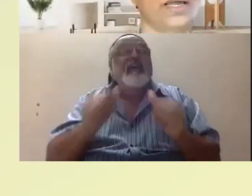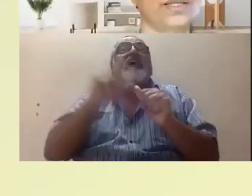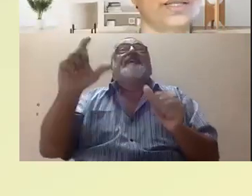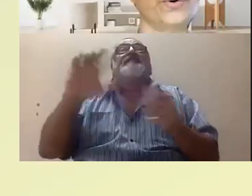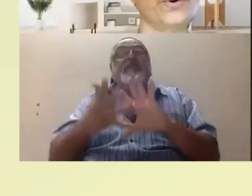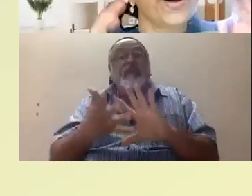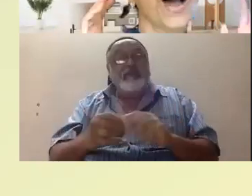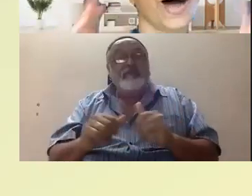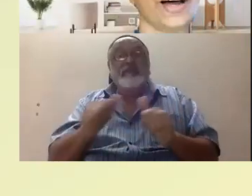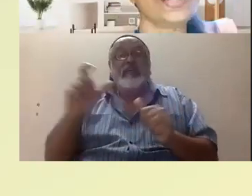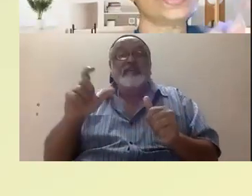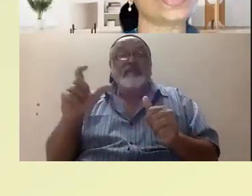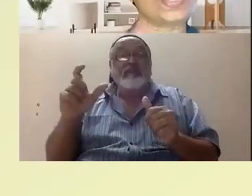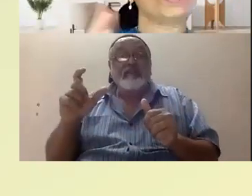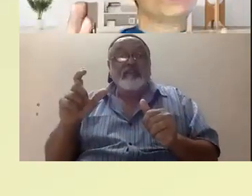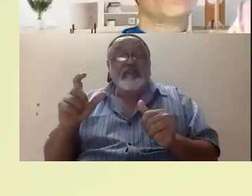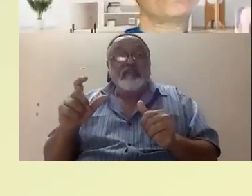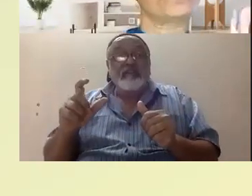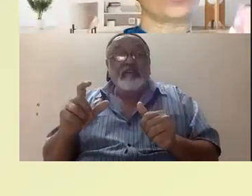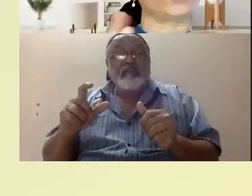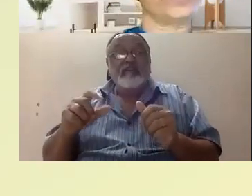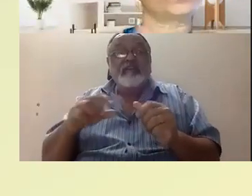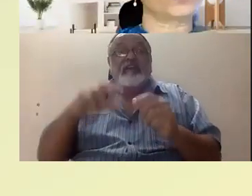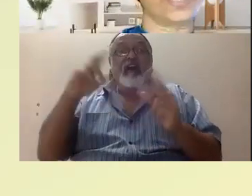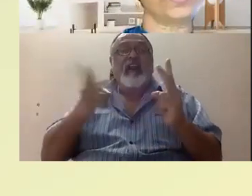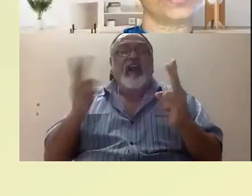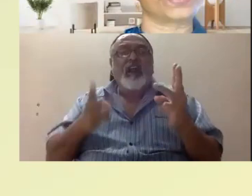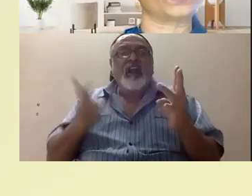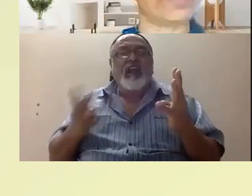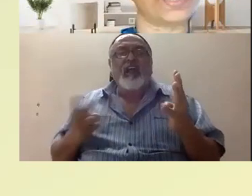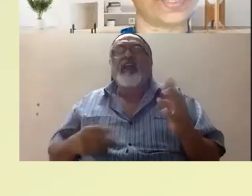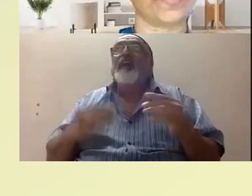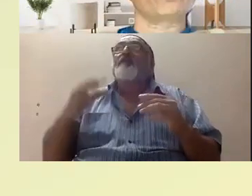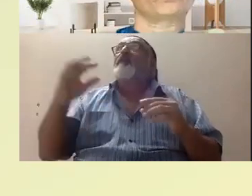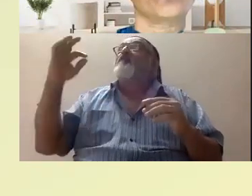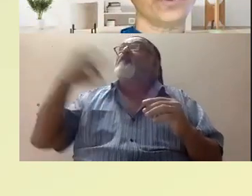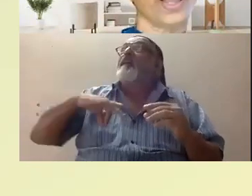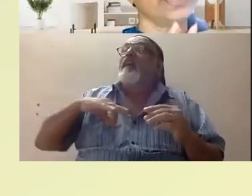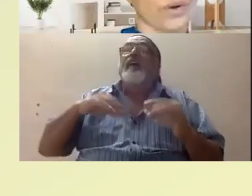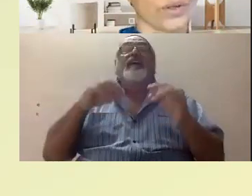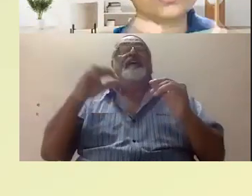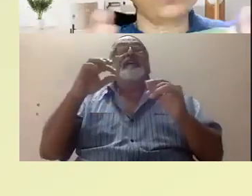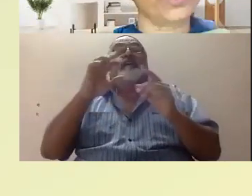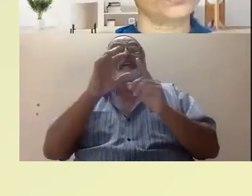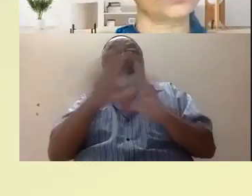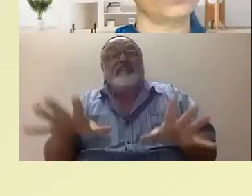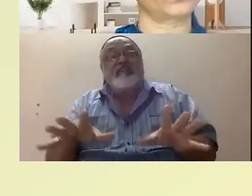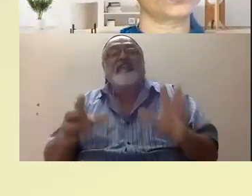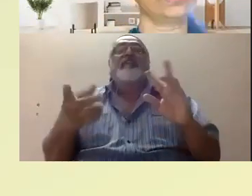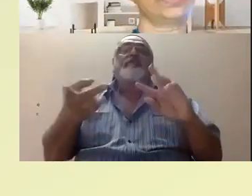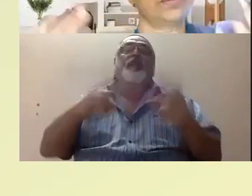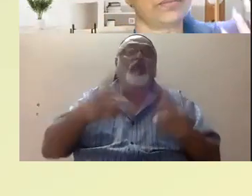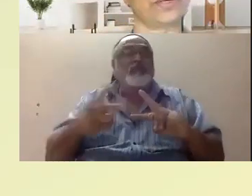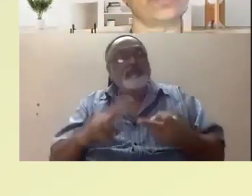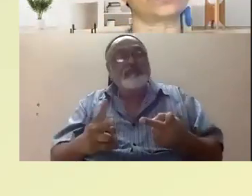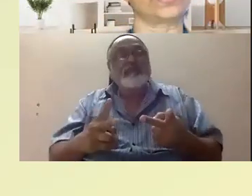तो क्लाइमेट चेंज होता है, तो हर चीज का फायदा नुकसान हमें देखना पड़ता है। तो एंड दे ऑल्सो सपोर्ट इन जॉब क्रिएशन,